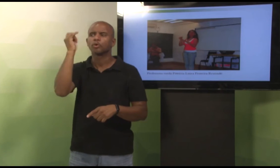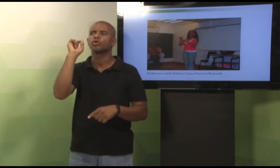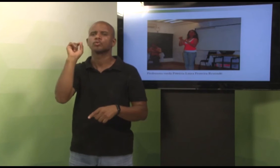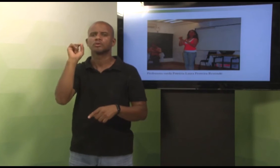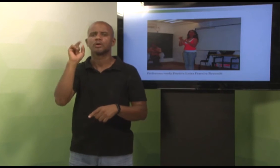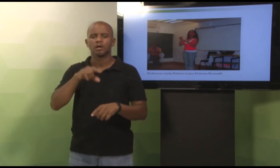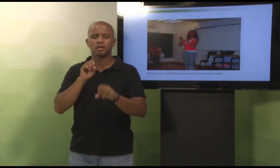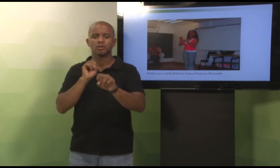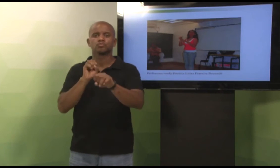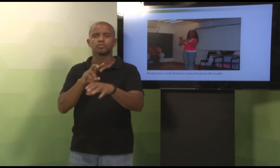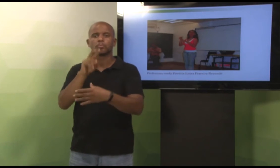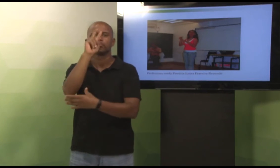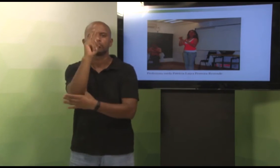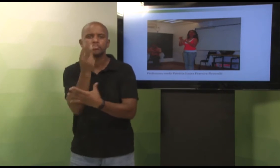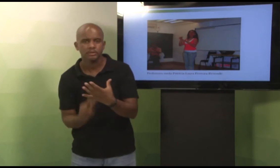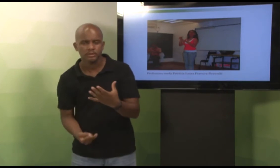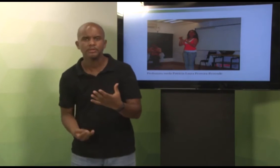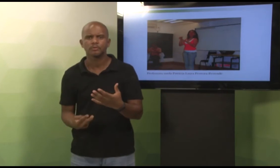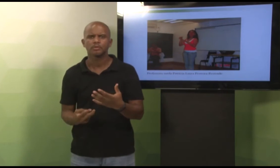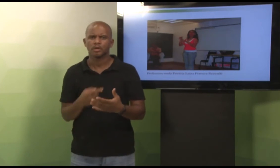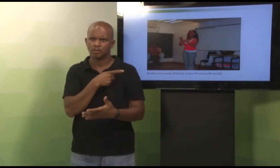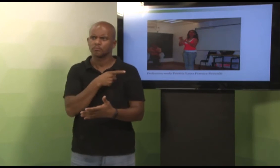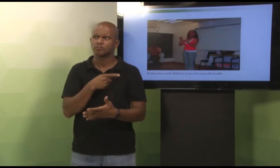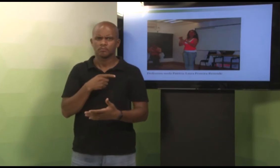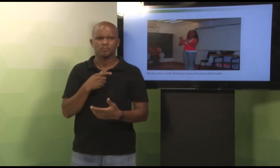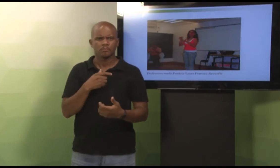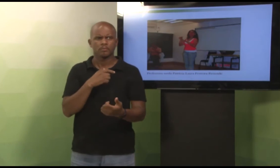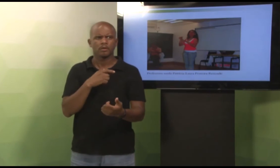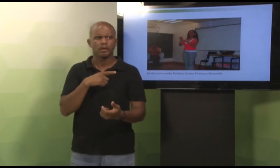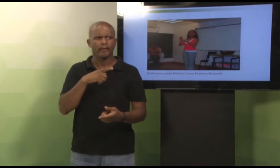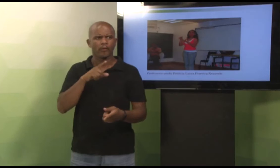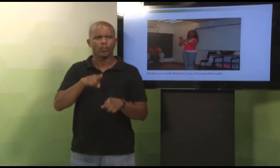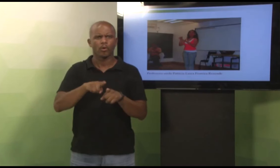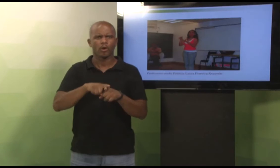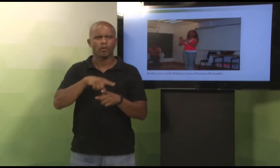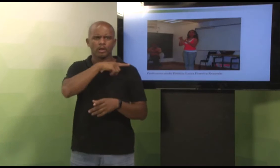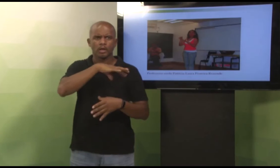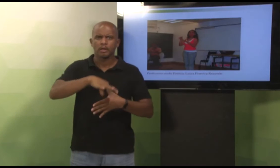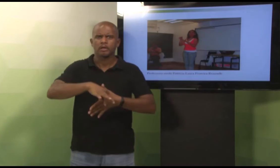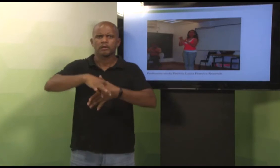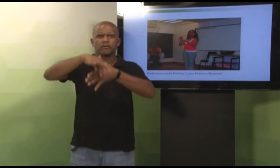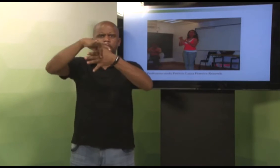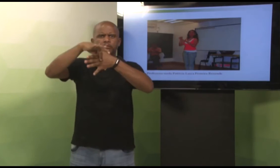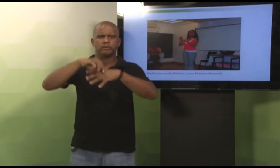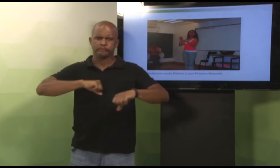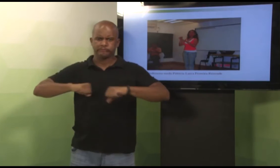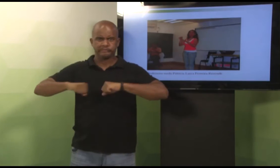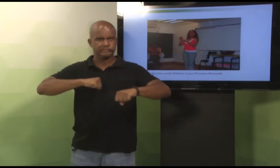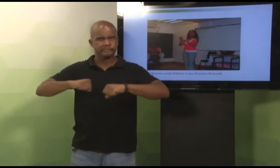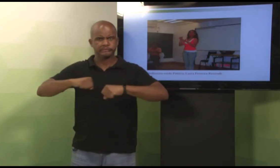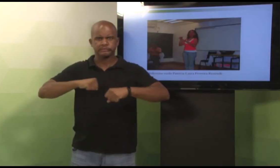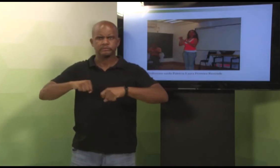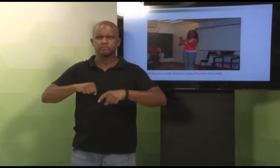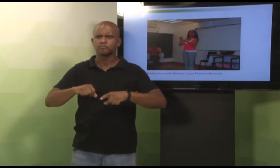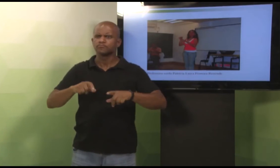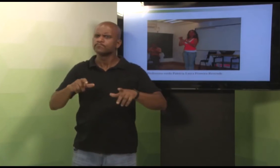contrariando as ideias impostas para a educação de surdos. Então, ela é uma líder na